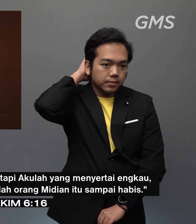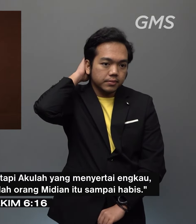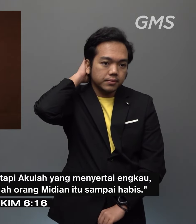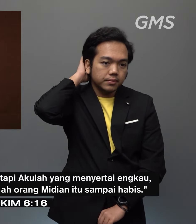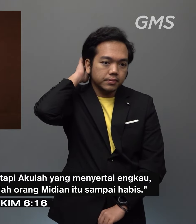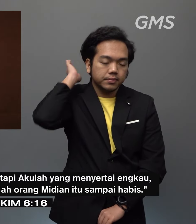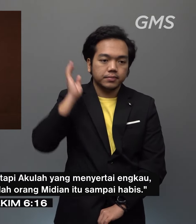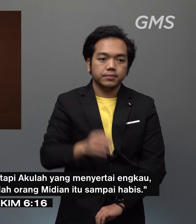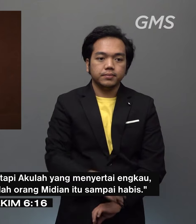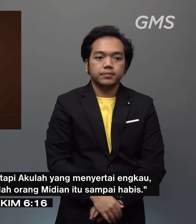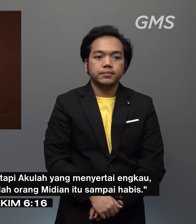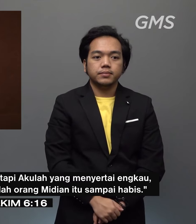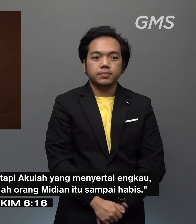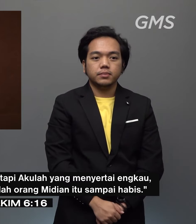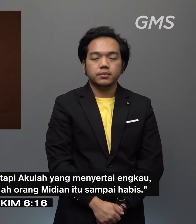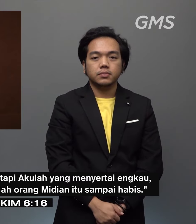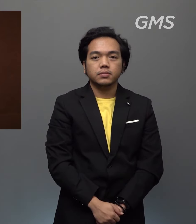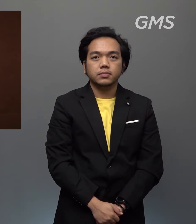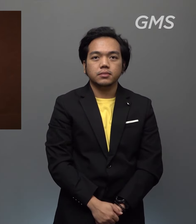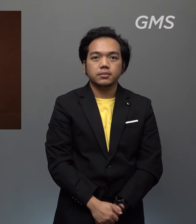sampai habis.